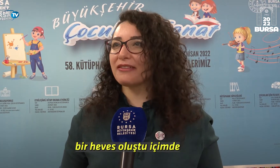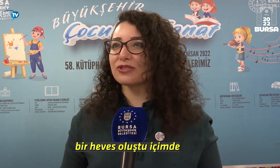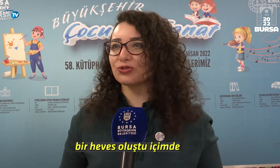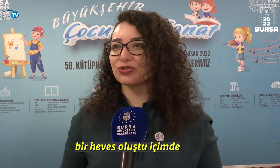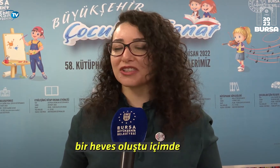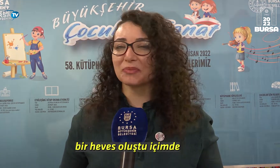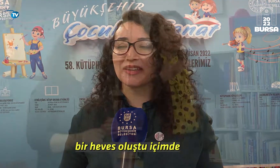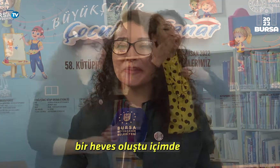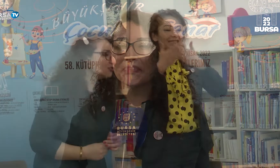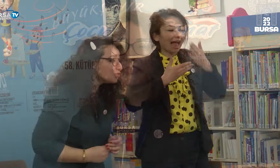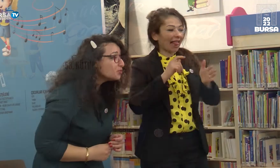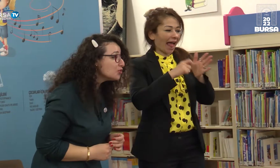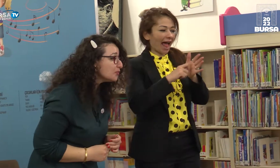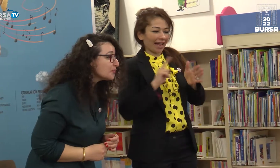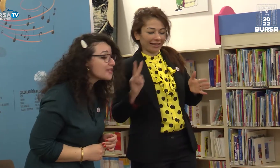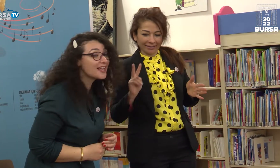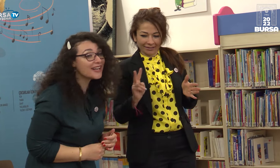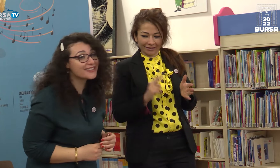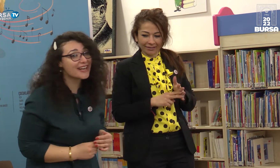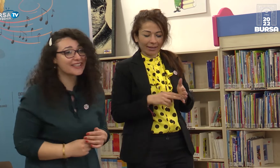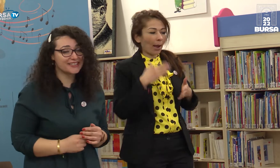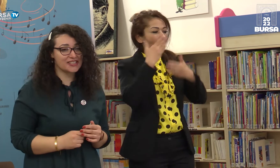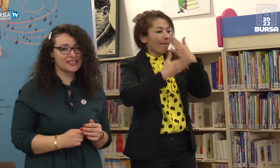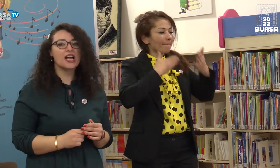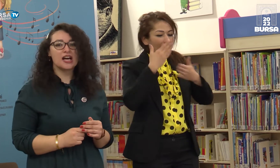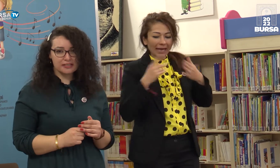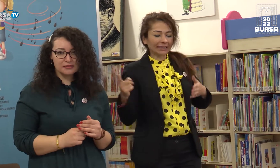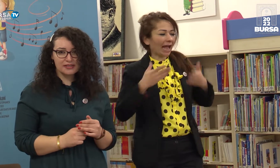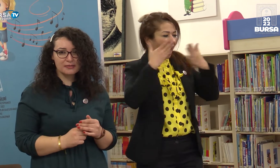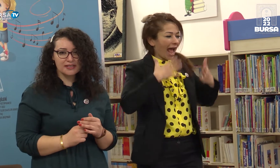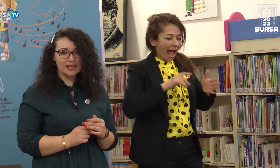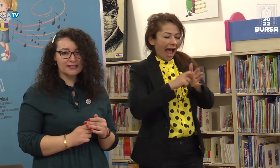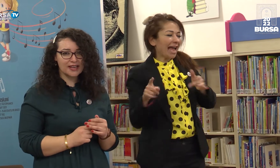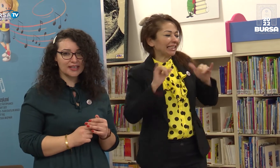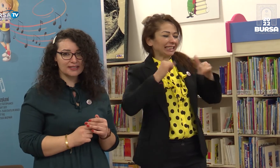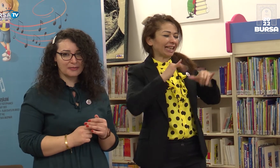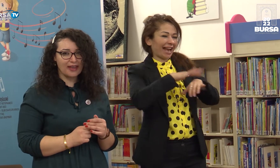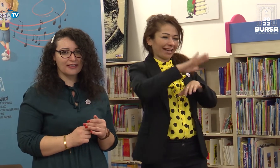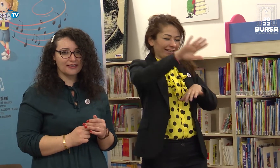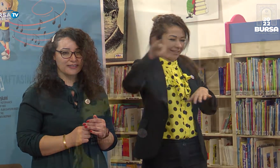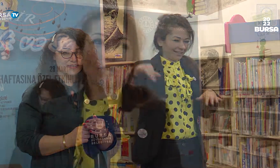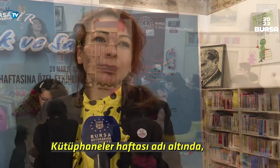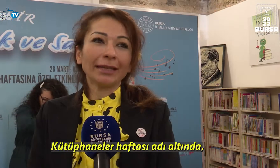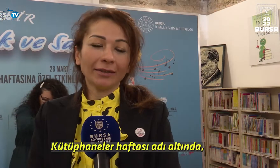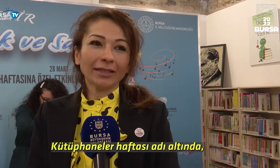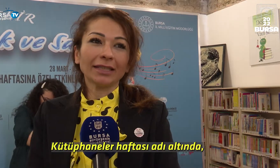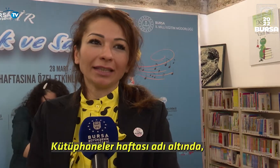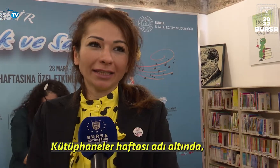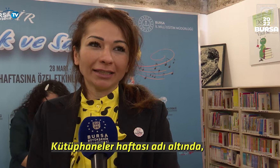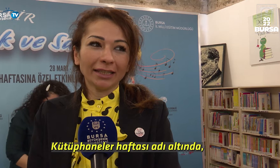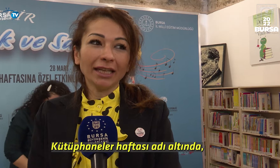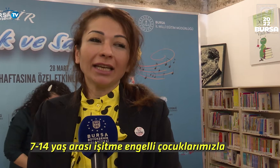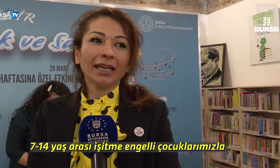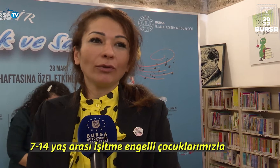karşı bir heves oluştu içimde. Çünkü bugün Masallar Diyarı'na gideceğiz. Hazır mısınız Masallar Diyarı'na? Kütüphaneler Haftası